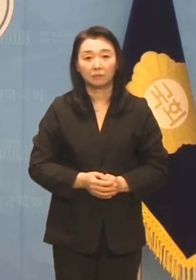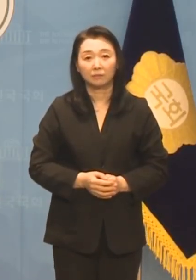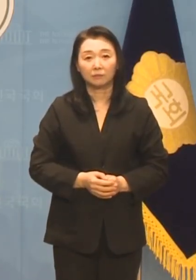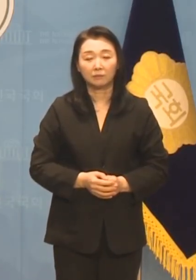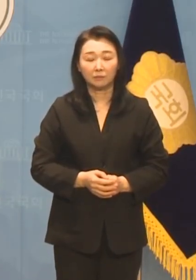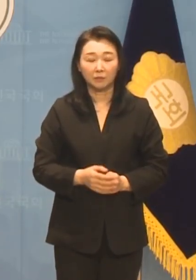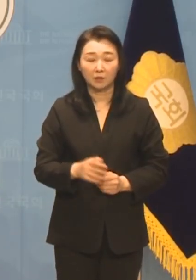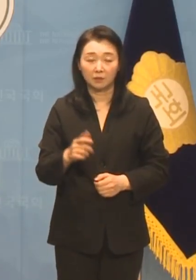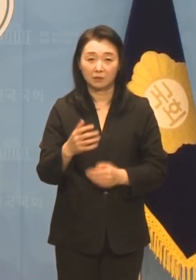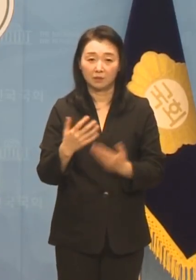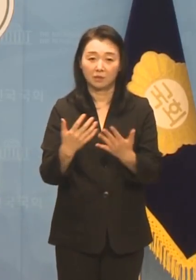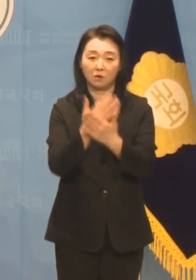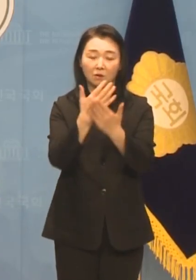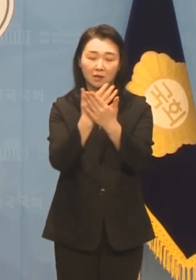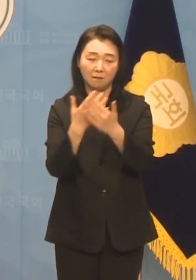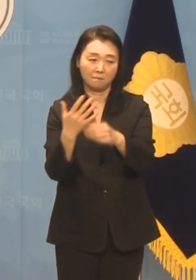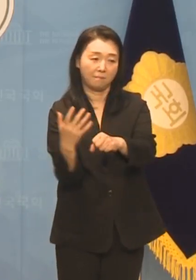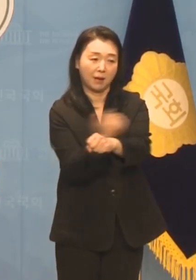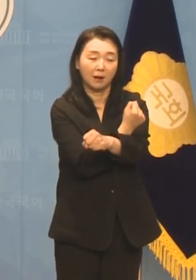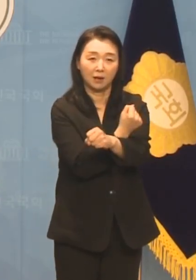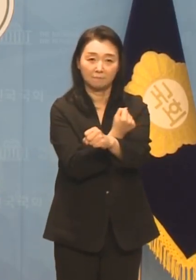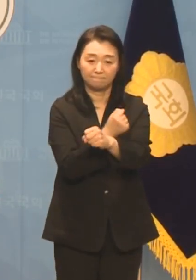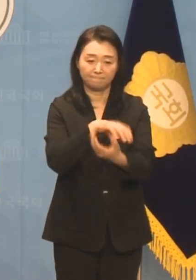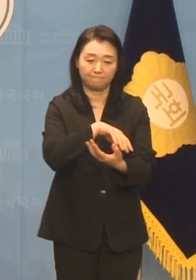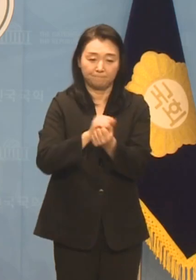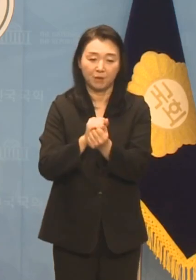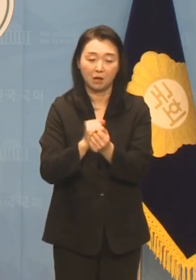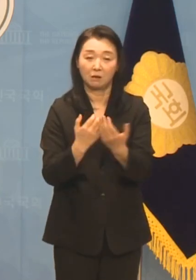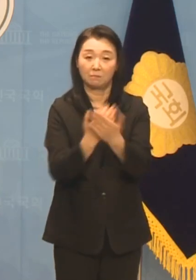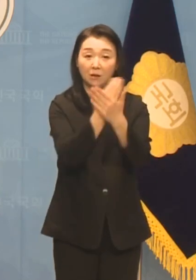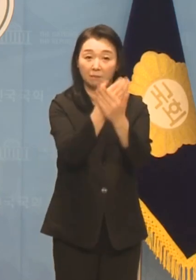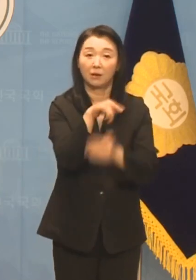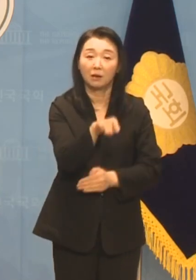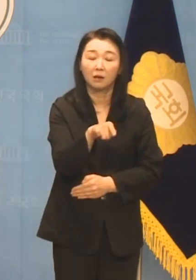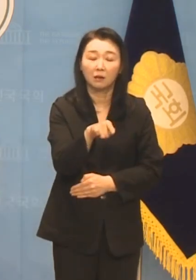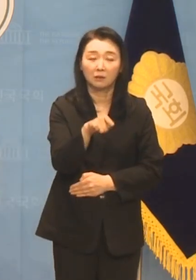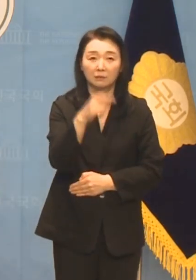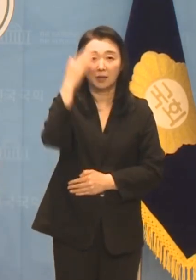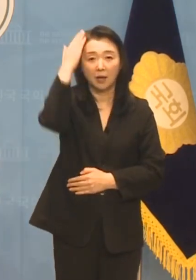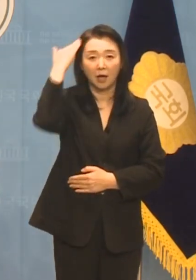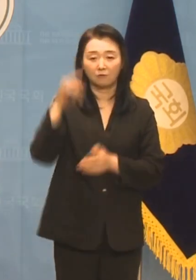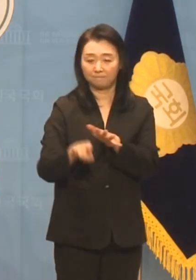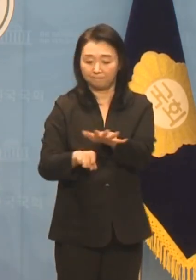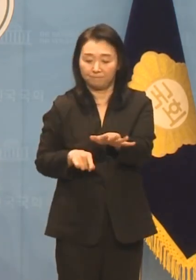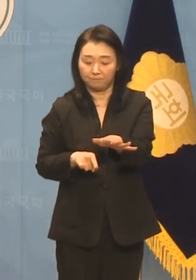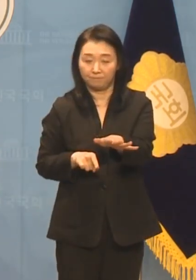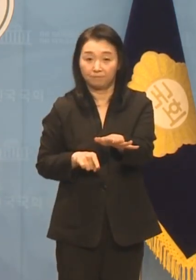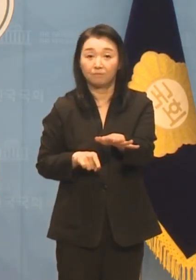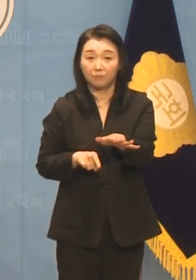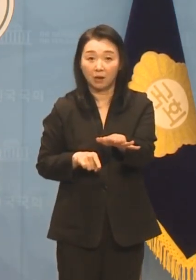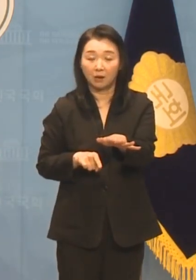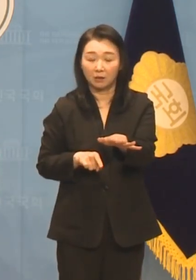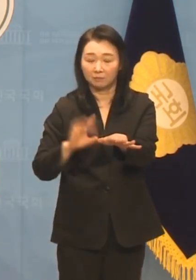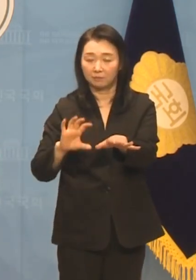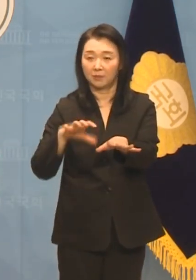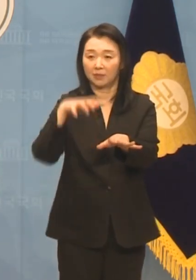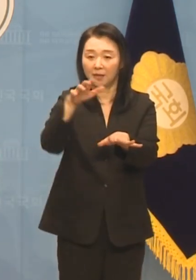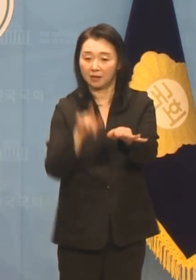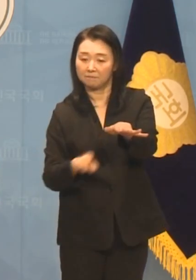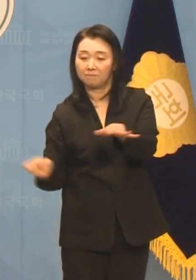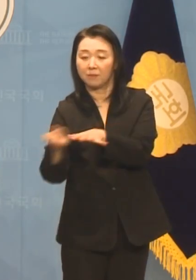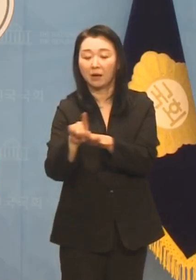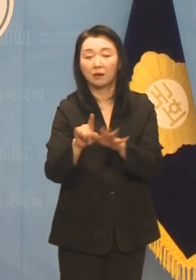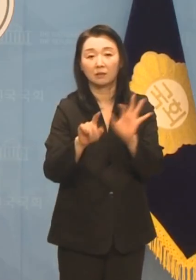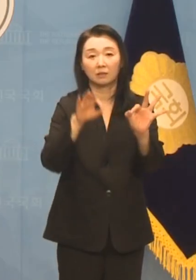속도감 있는 압축 성장을 통해 세계 최빈국이던 대한민국은 세계 10위